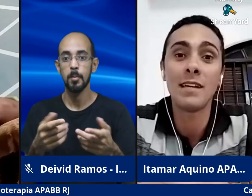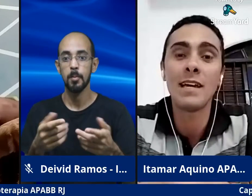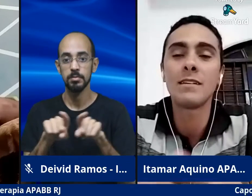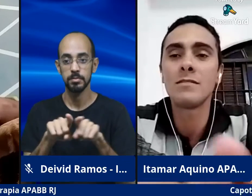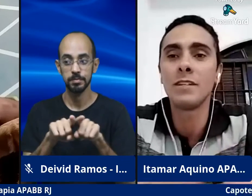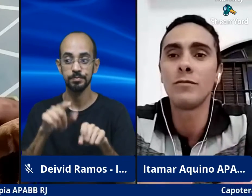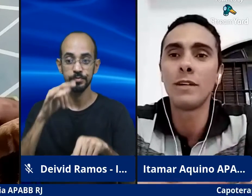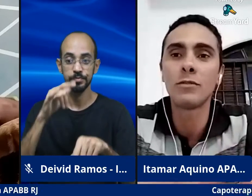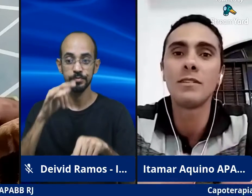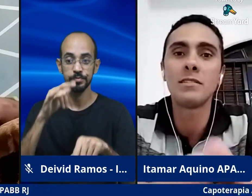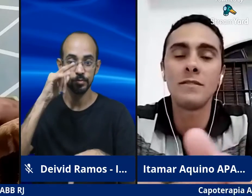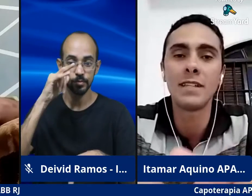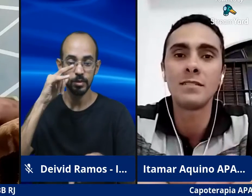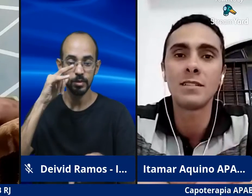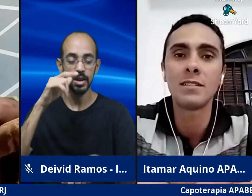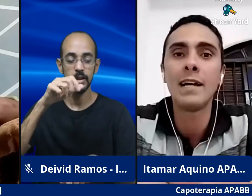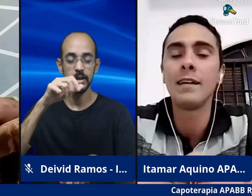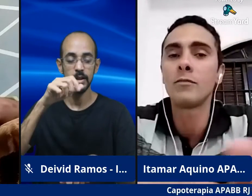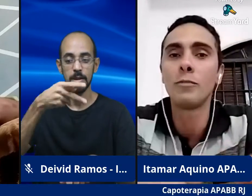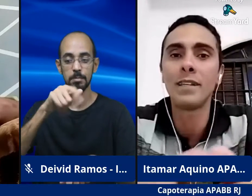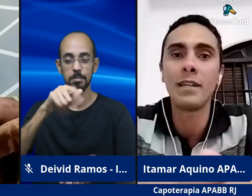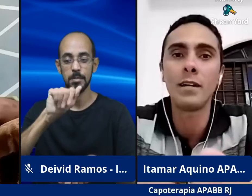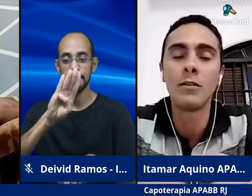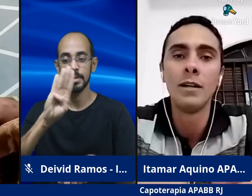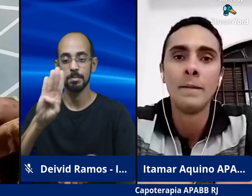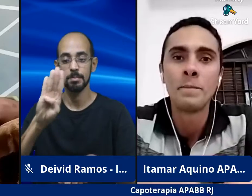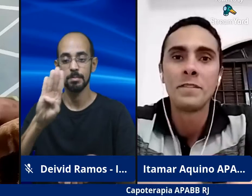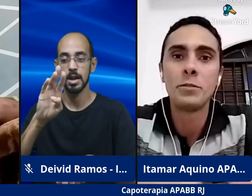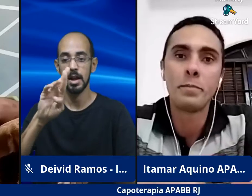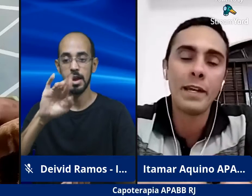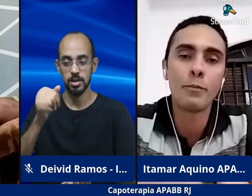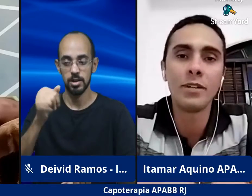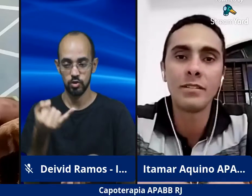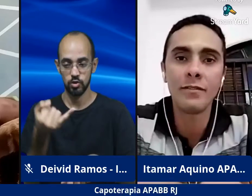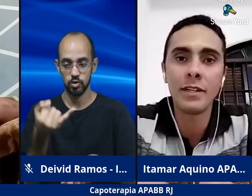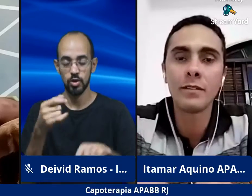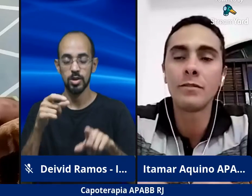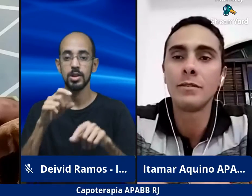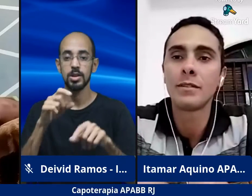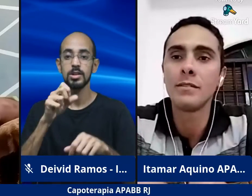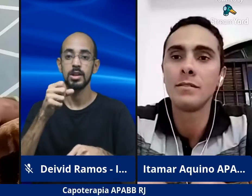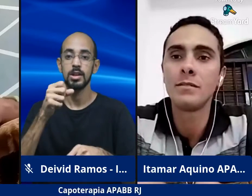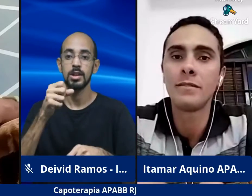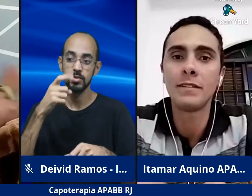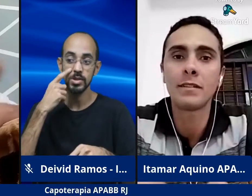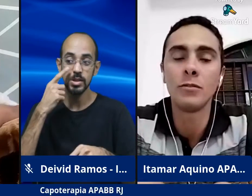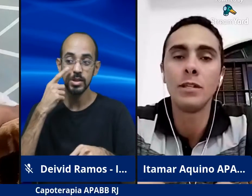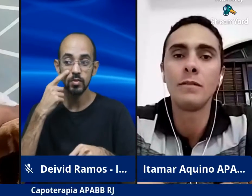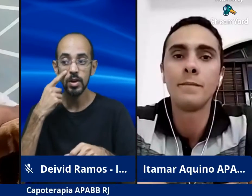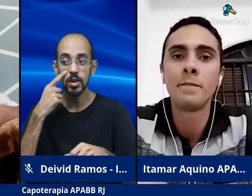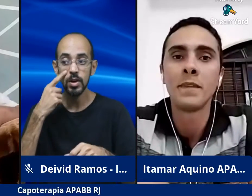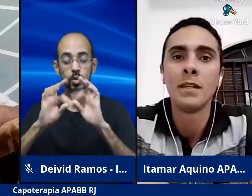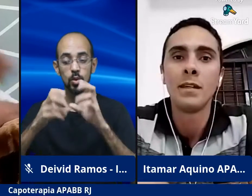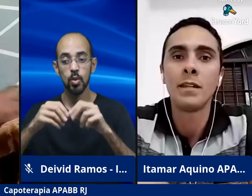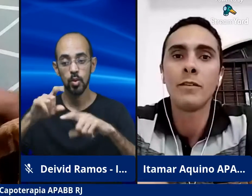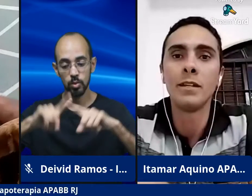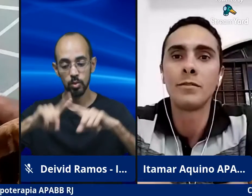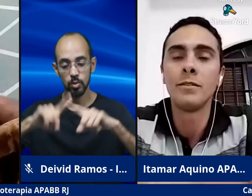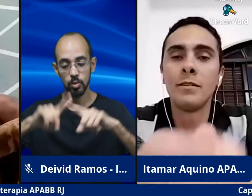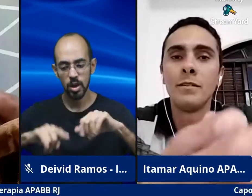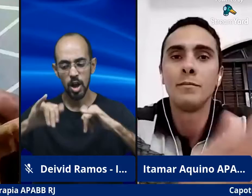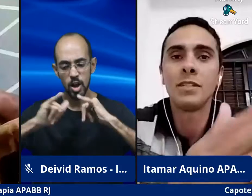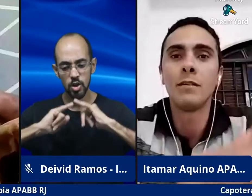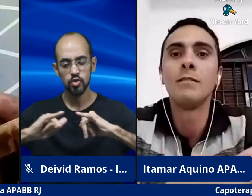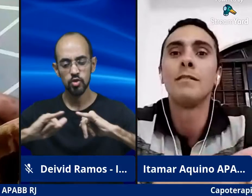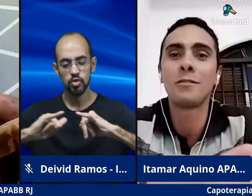também segue, a gente vai divulgar todas as atividades lá e todo o material de pré e pós-evento que a gente faz aqui no Rio. Então é